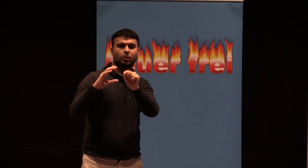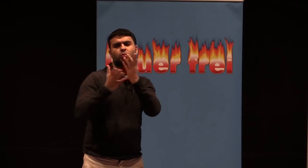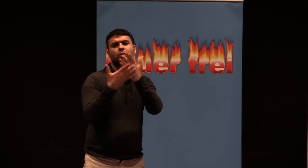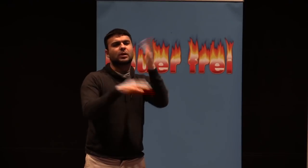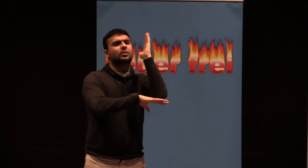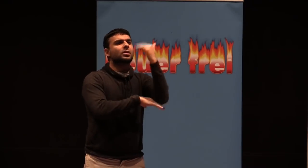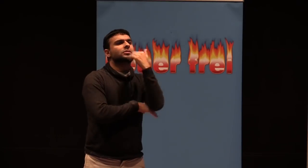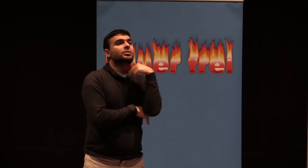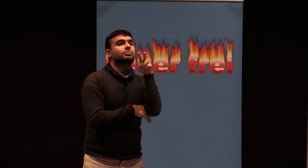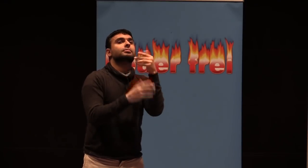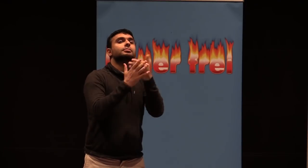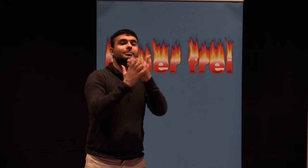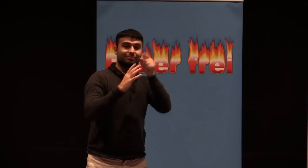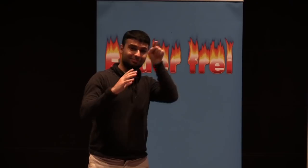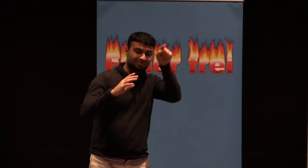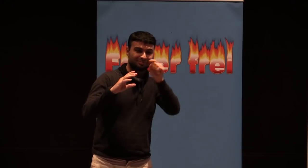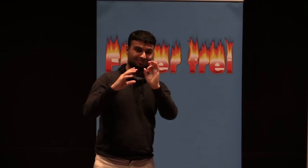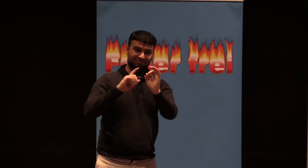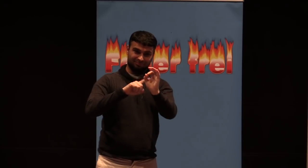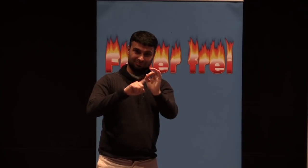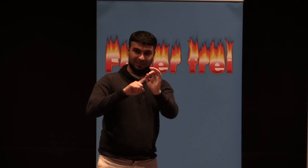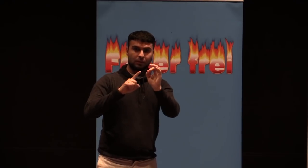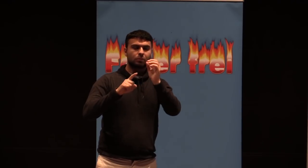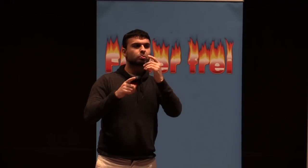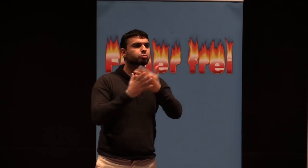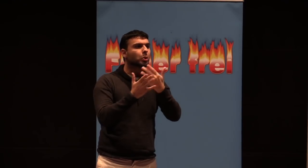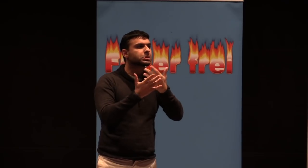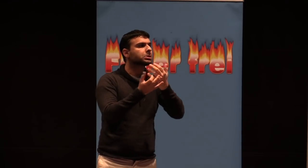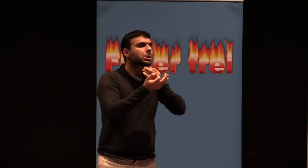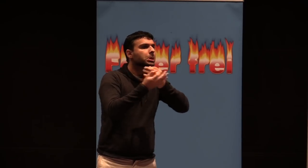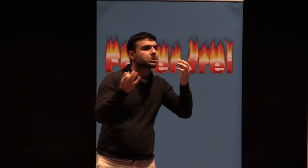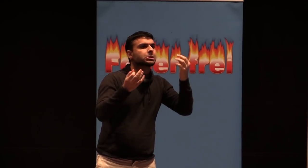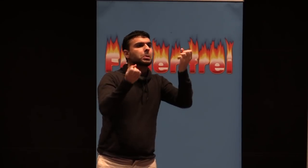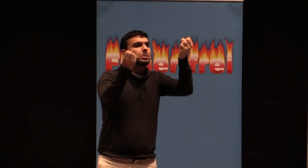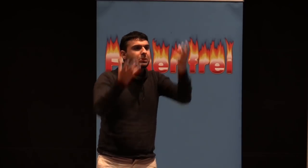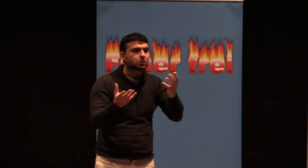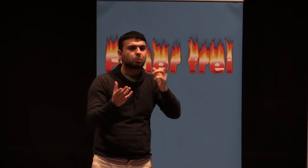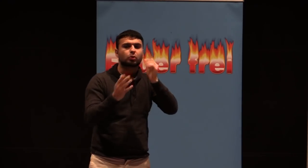Und die Angst entsteht ja im Gehirn, und sowas